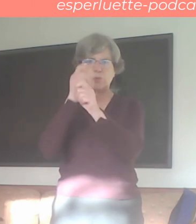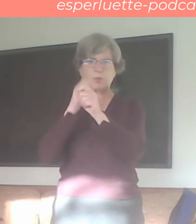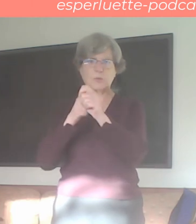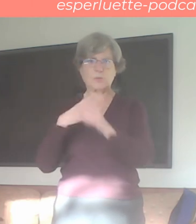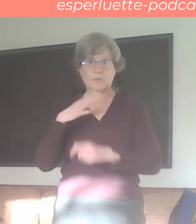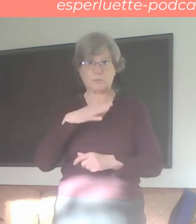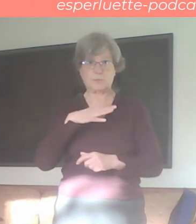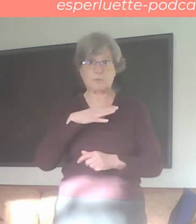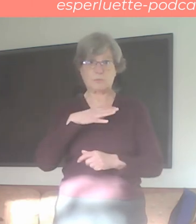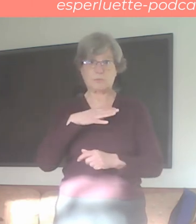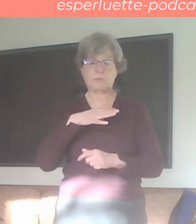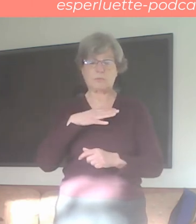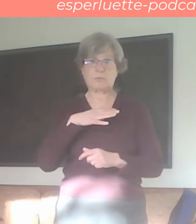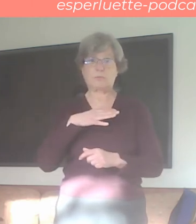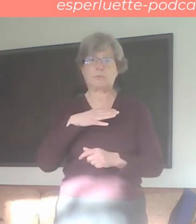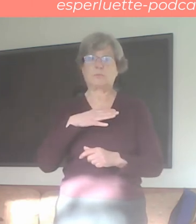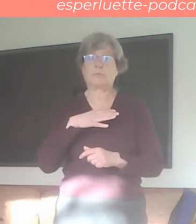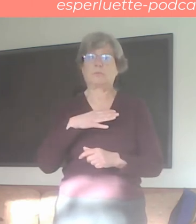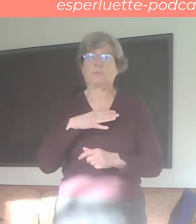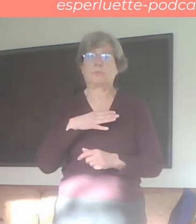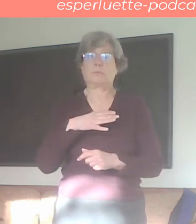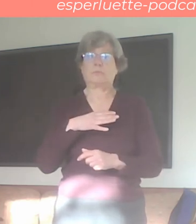si j'ai un souhait dans ma vie, c'est que